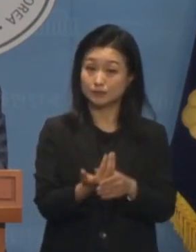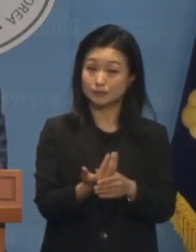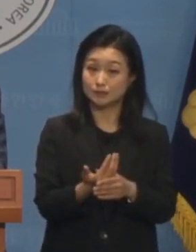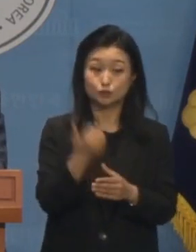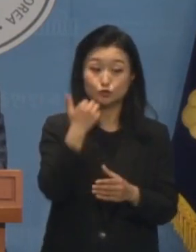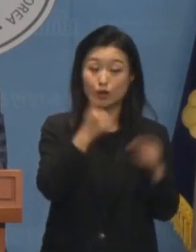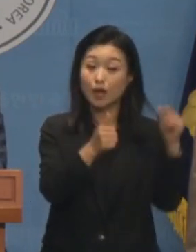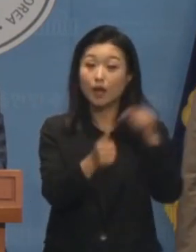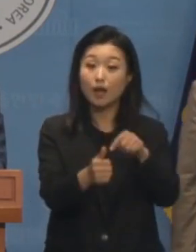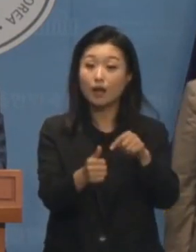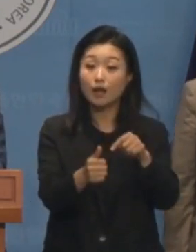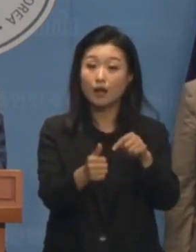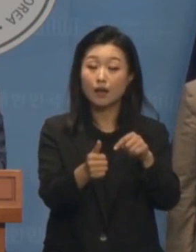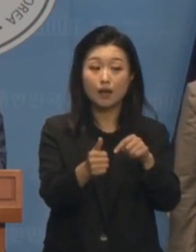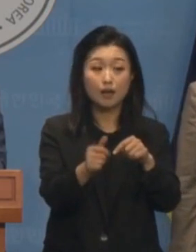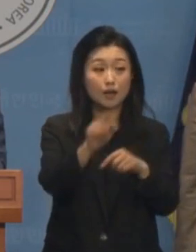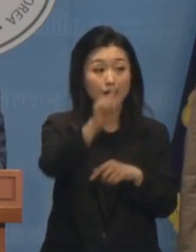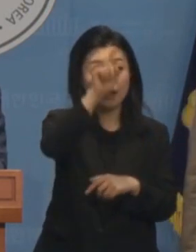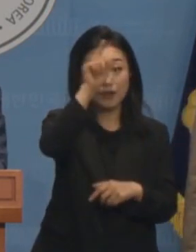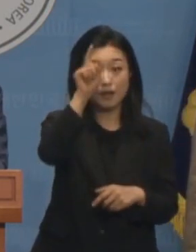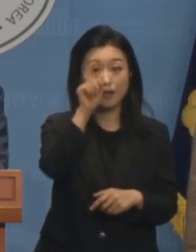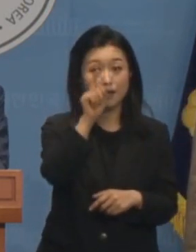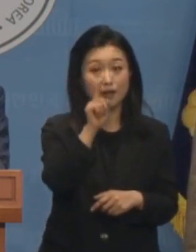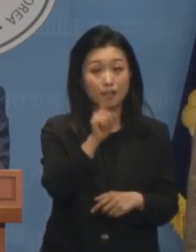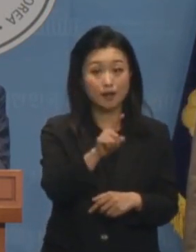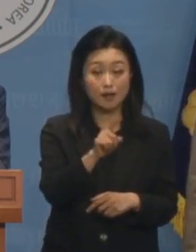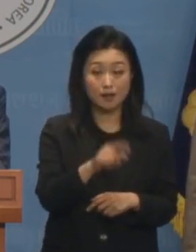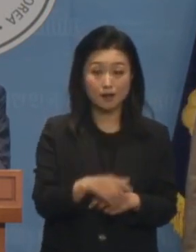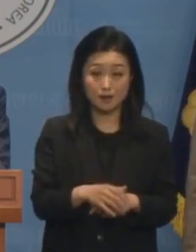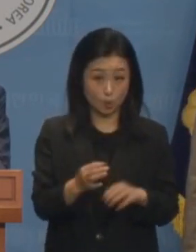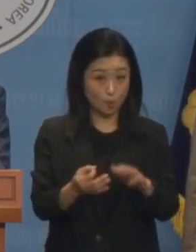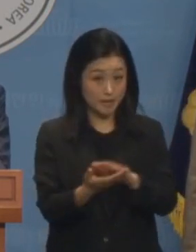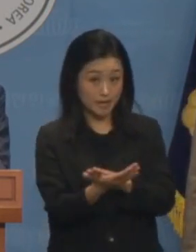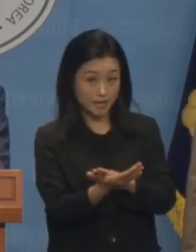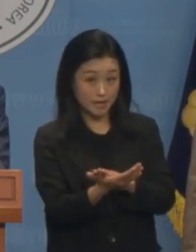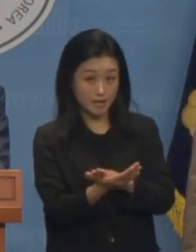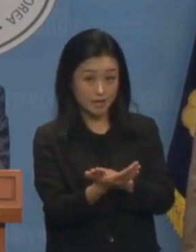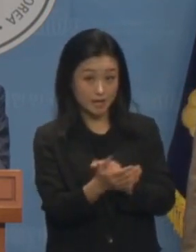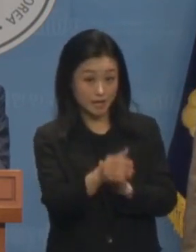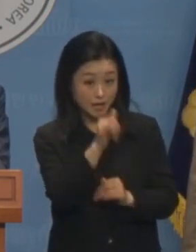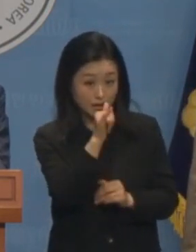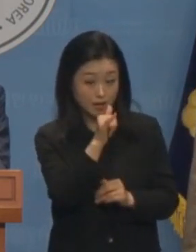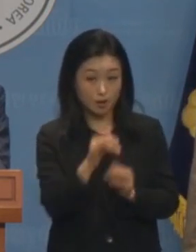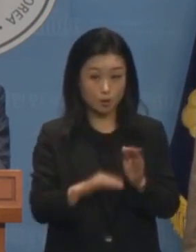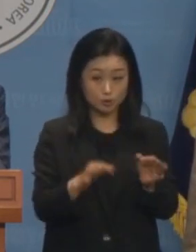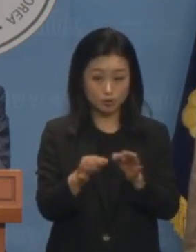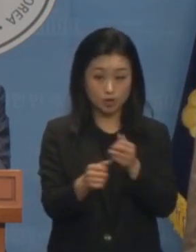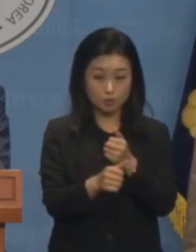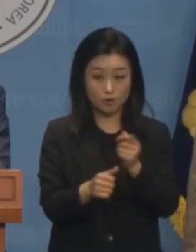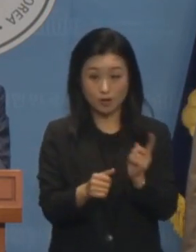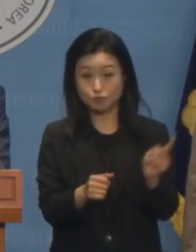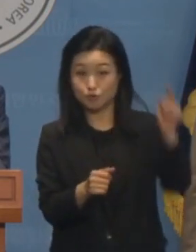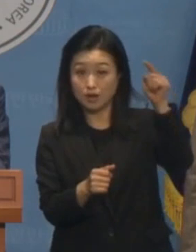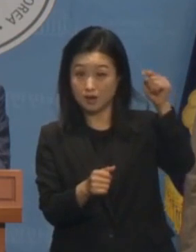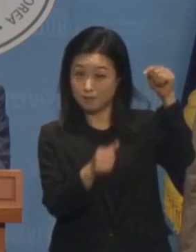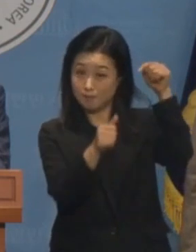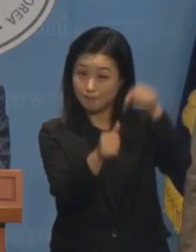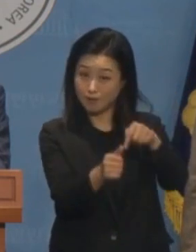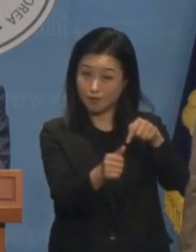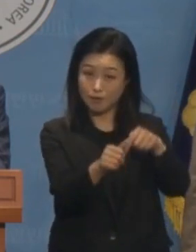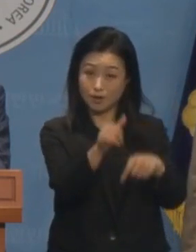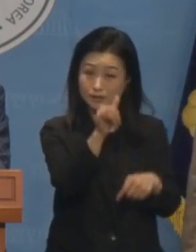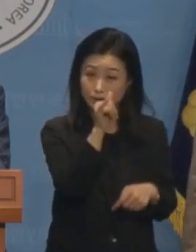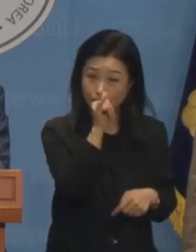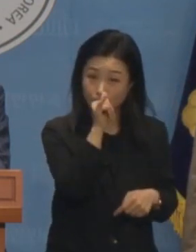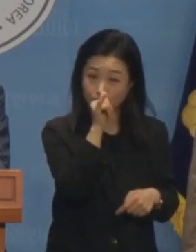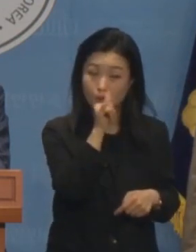누구의 입김이 작용했습니까? 단순히 업체들의 로비입니까? 아니면 공정위 윗선에서 어떤